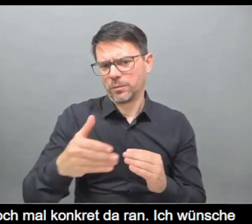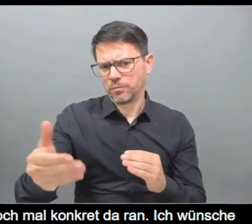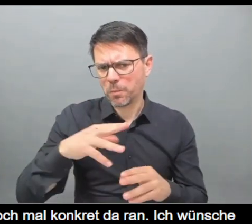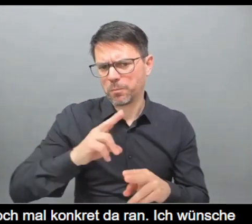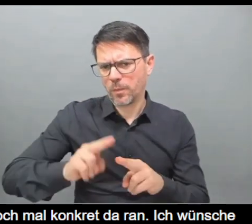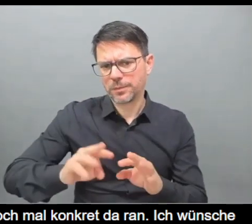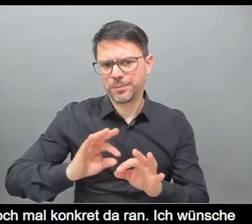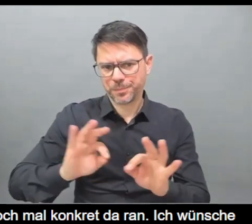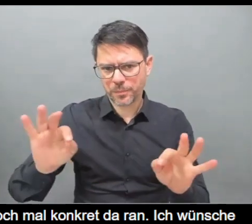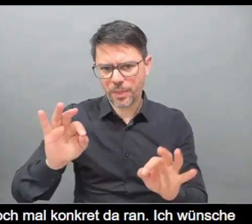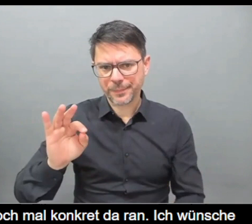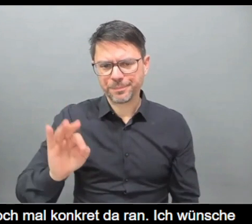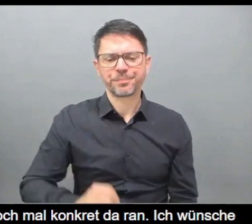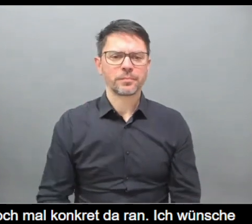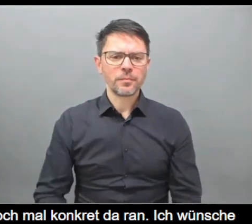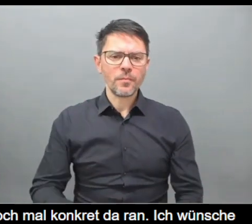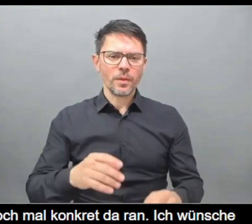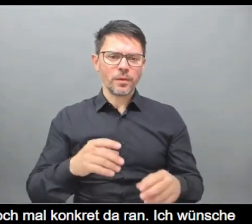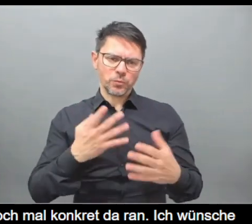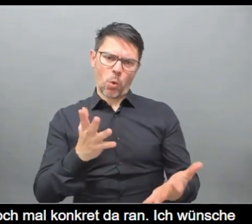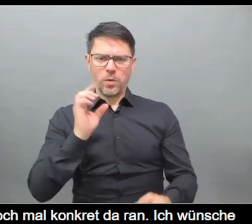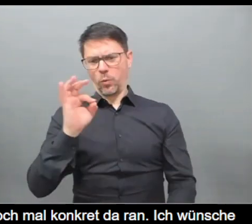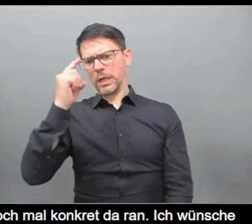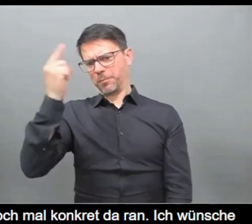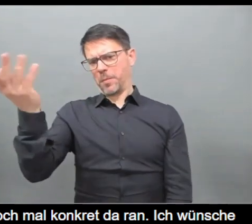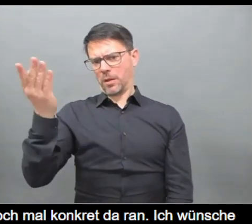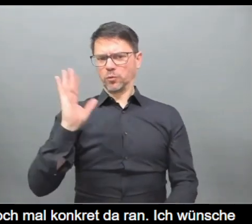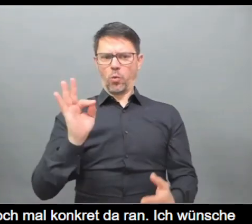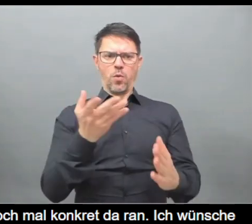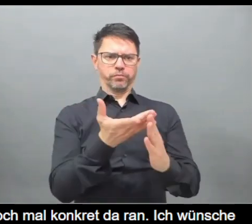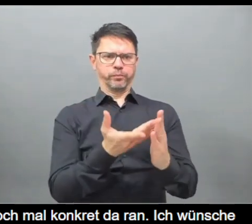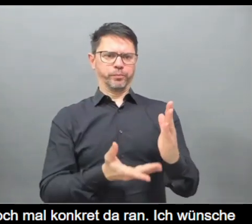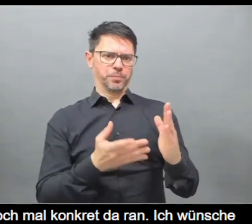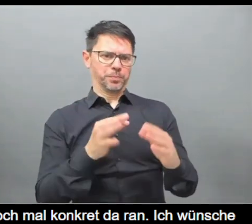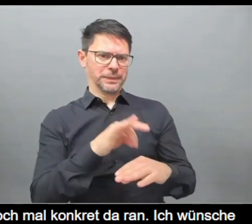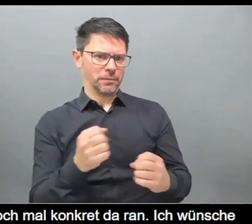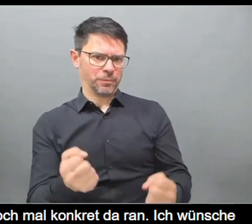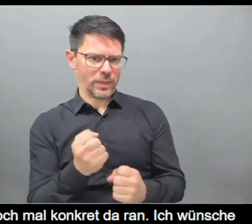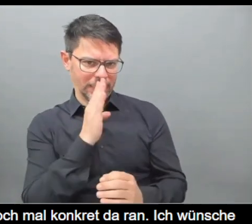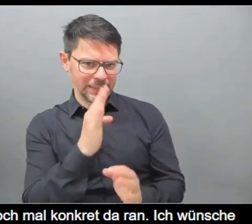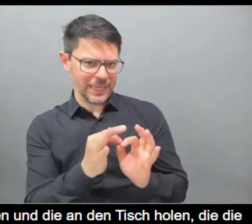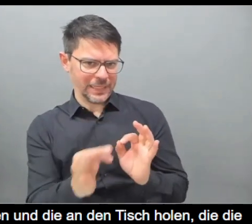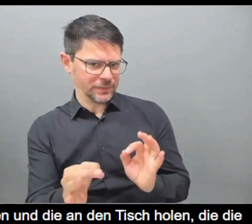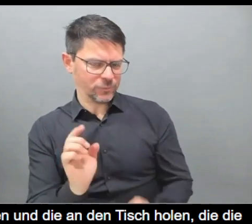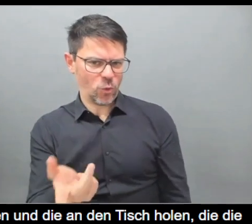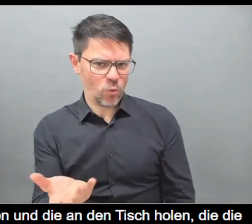der Maßstab und müssen wirklich überholt werden. Und das Thema der Vorhaltefinanzierung ist immens wichtig. Gestern haben wir einen neuen Vorschlag